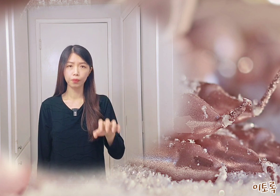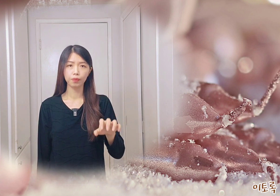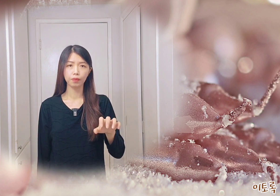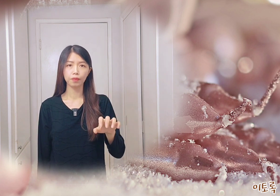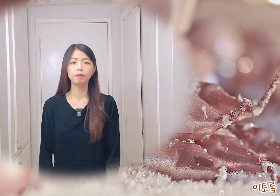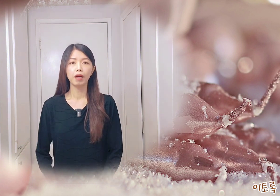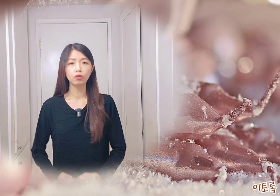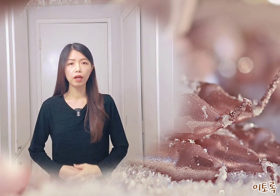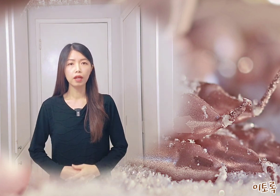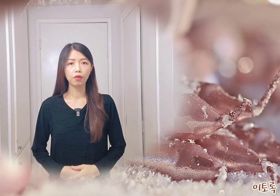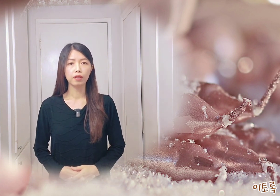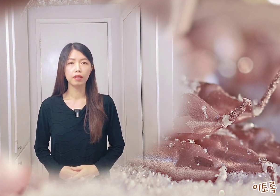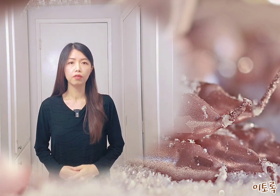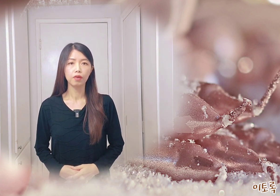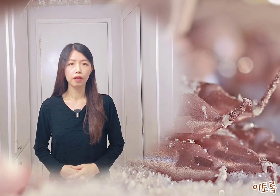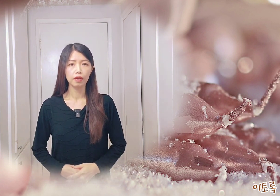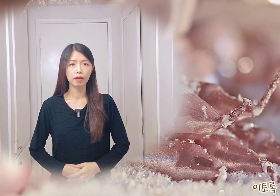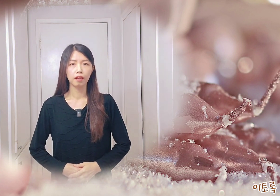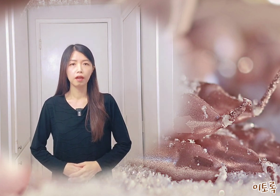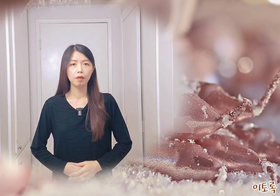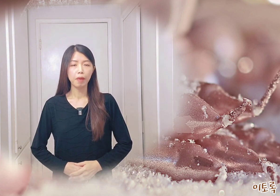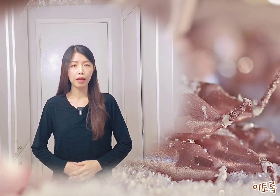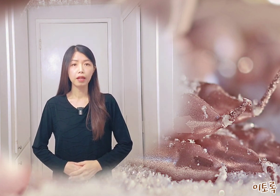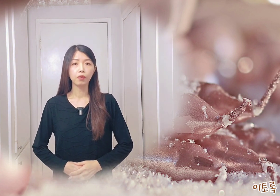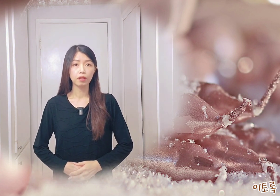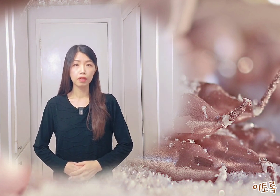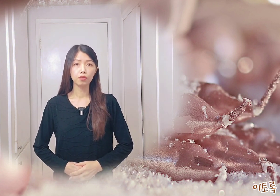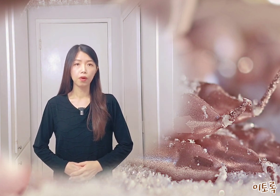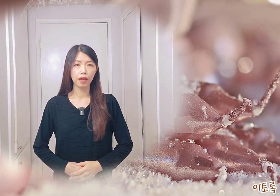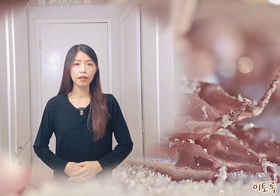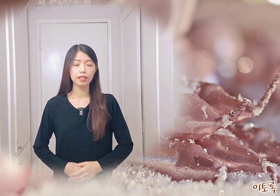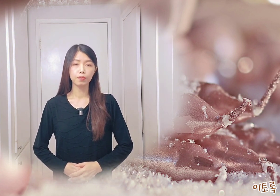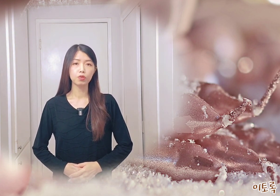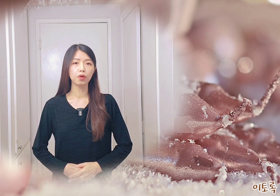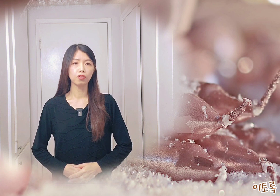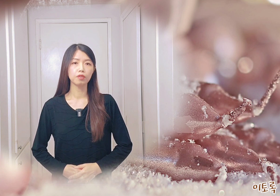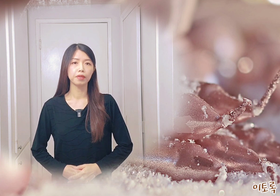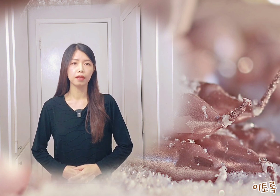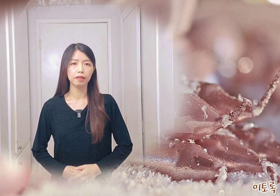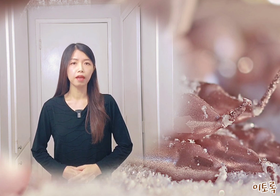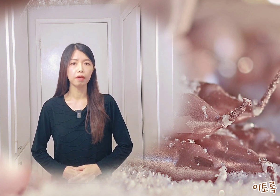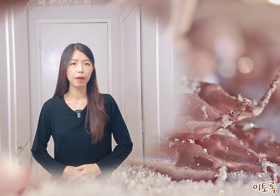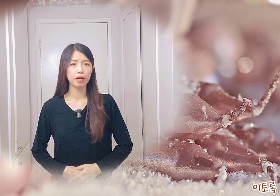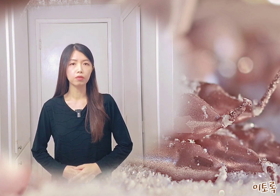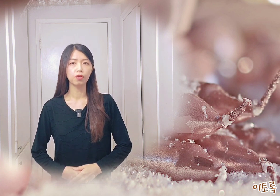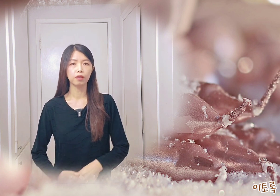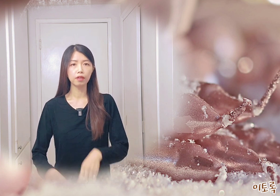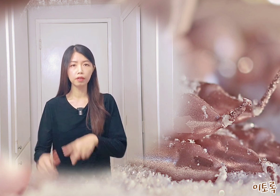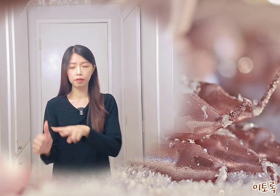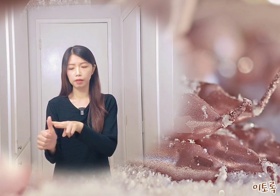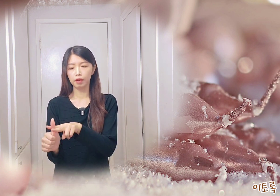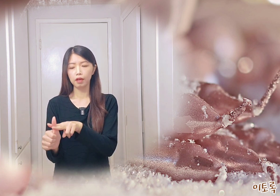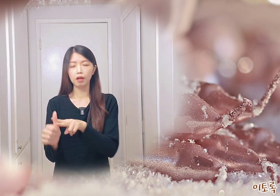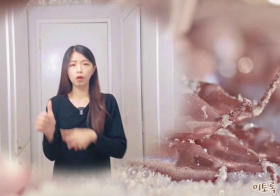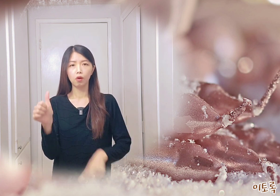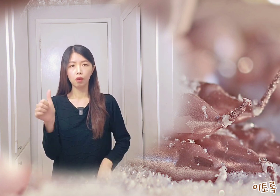곳. 마국간이라고 하는 뜻의 수어는 말이라고 하는 뜻의 수어에 집수어 해주시면 되는데, 말